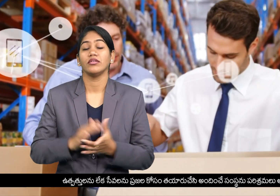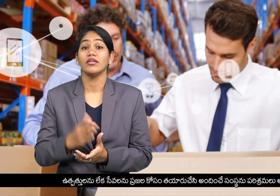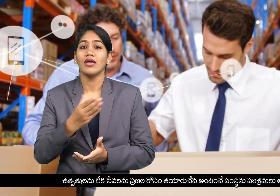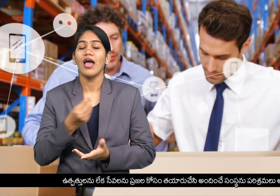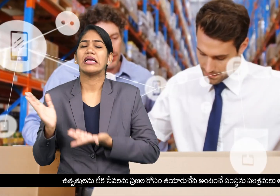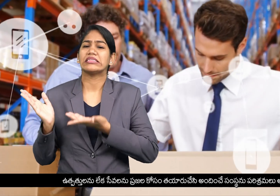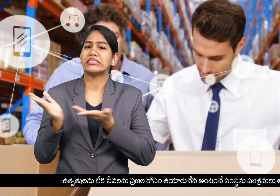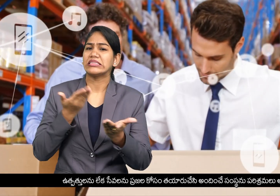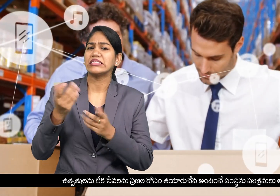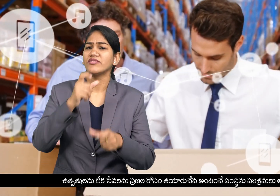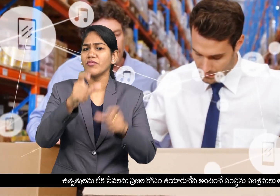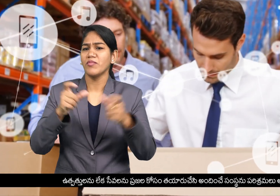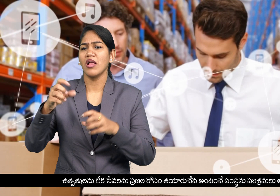అంటారు.